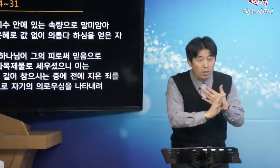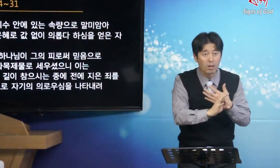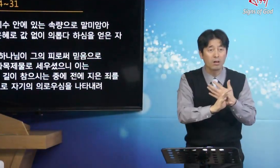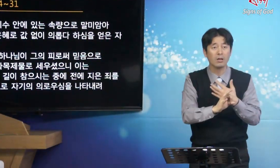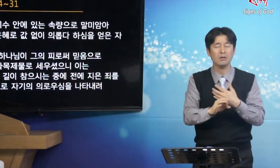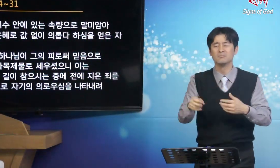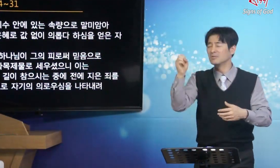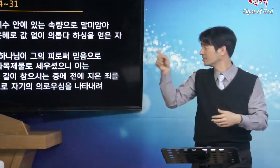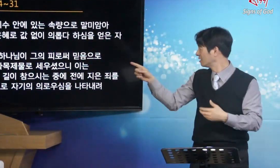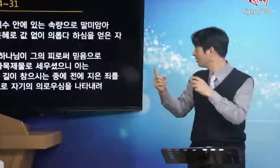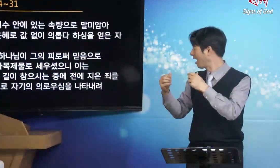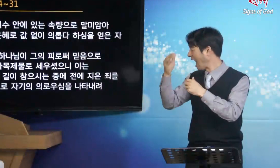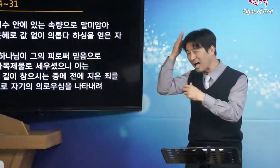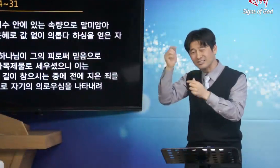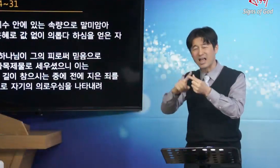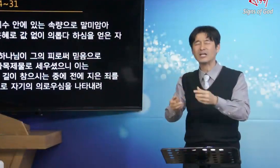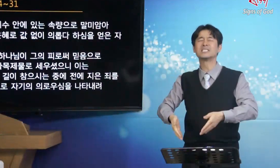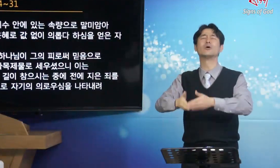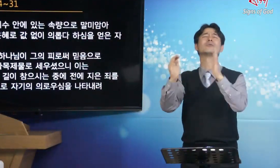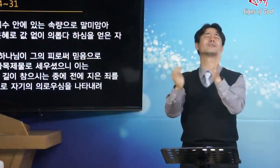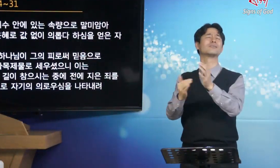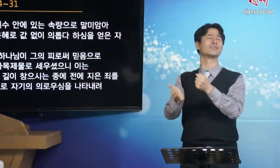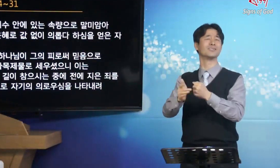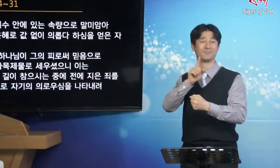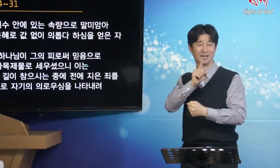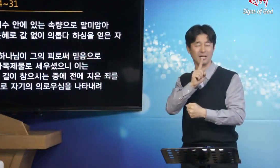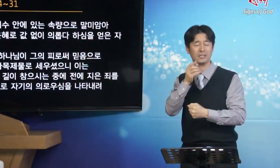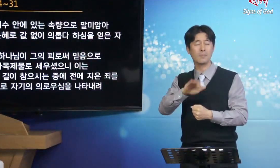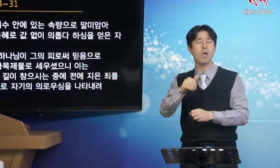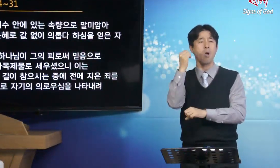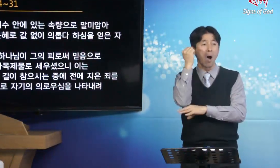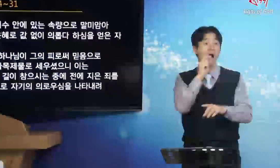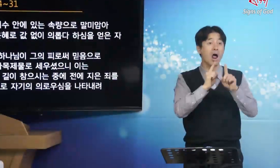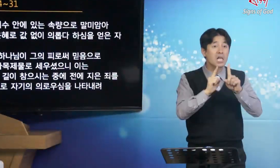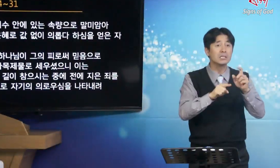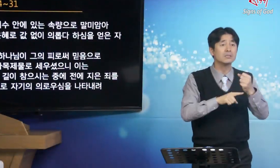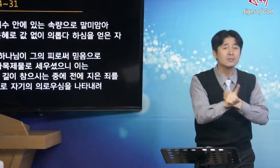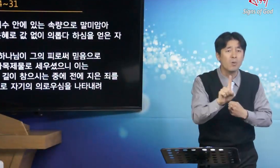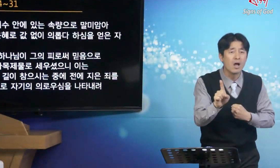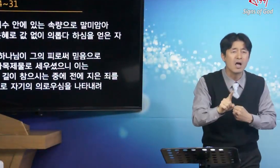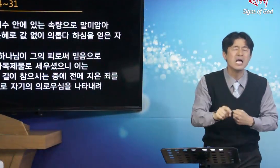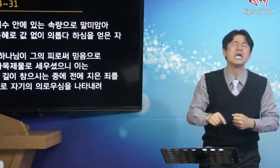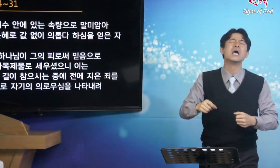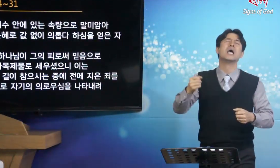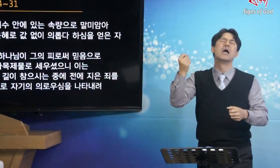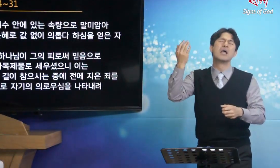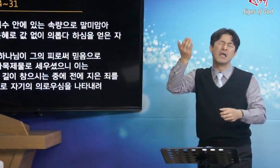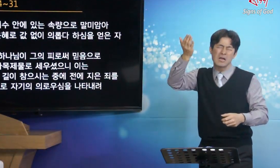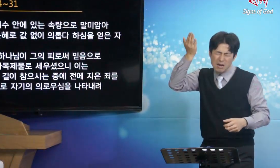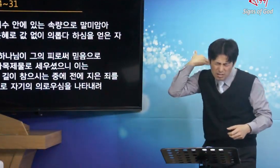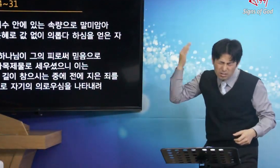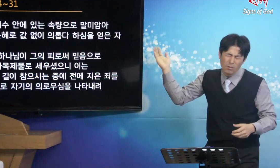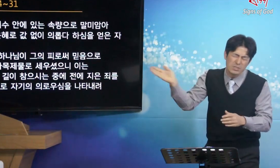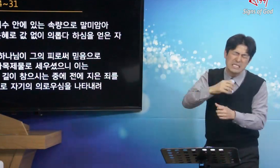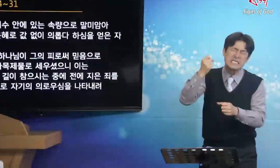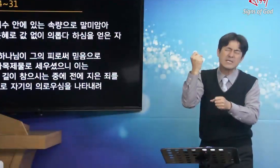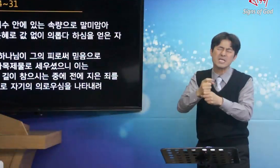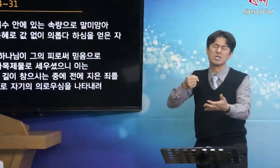원어에 보면 한글로 보면 이제 세우셨다라고 번역되어 있지만